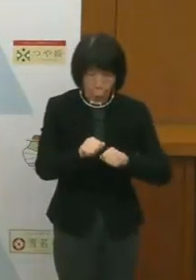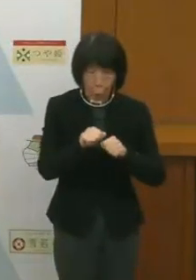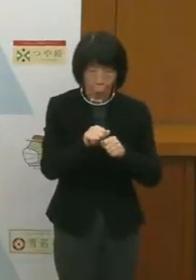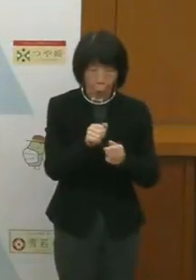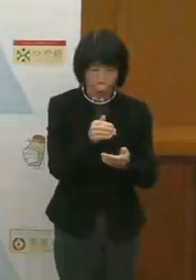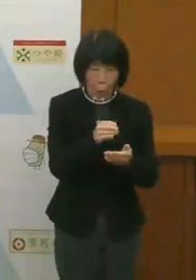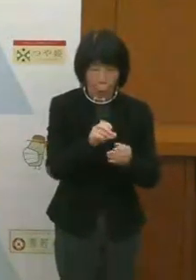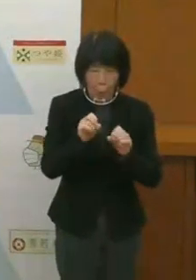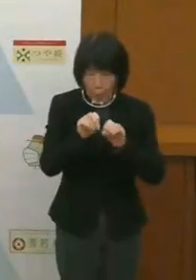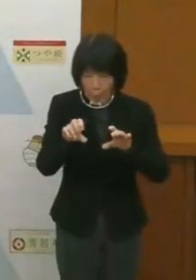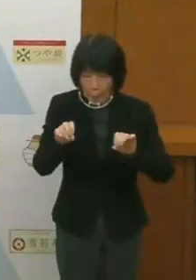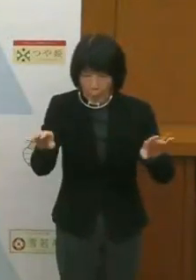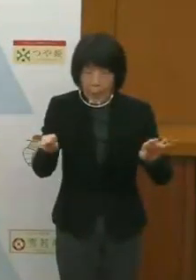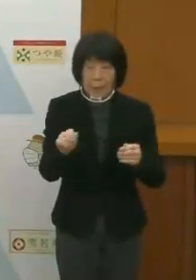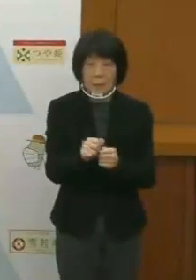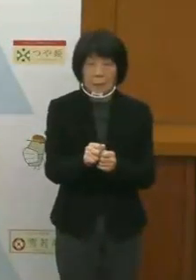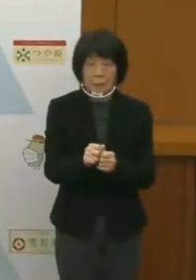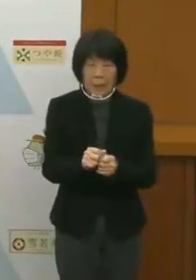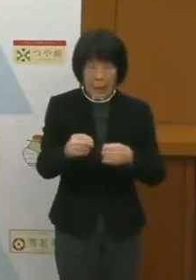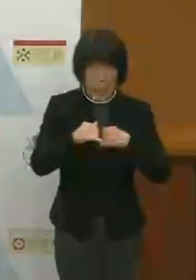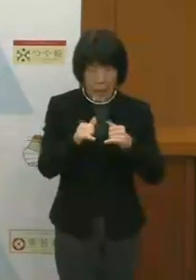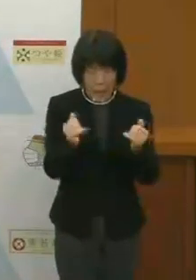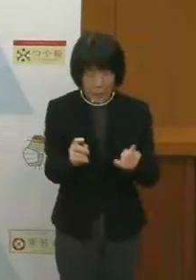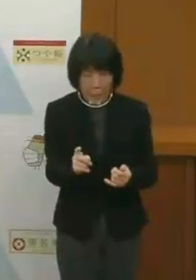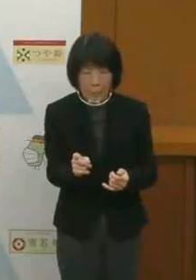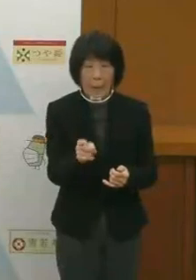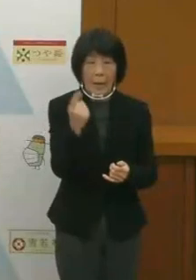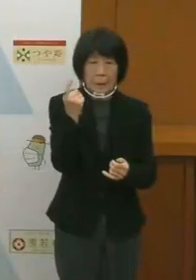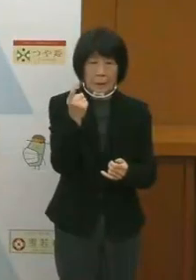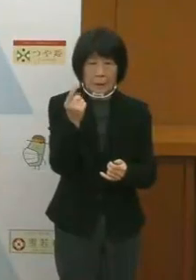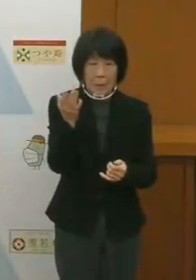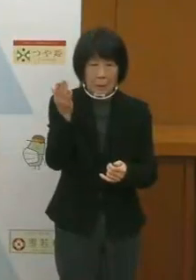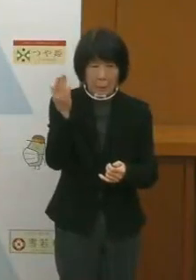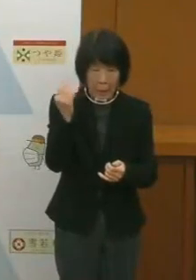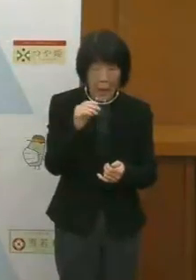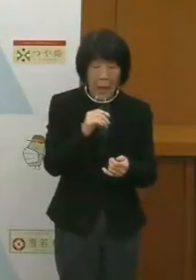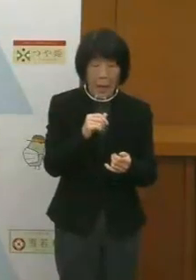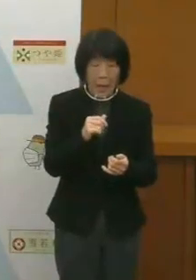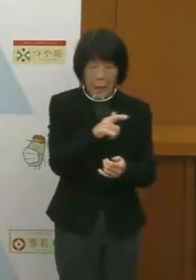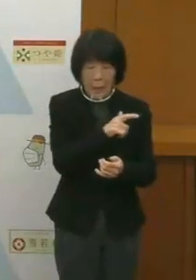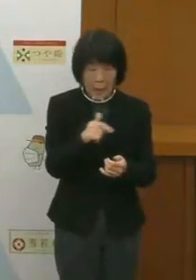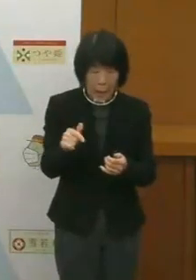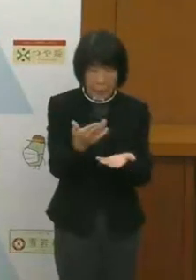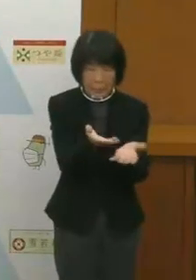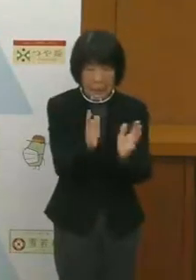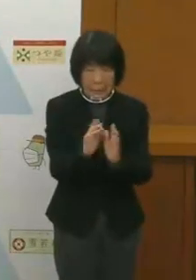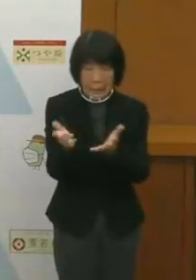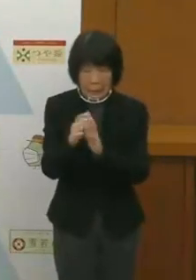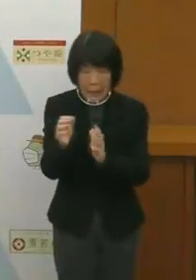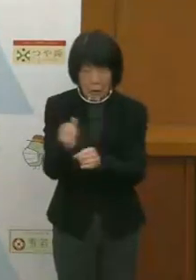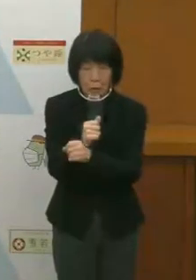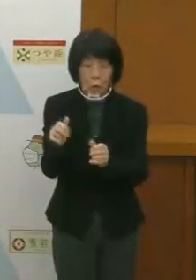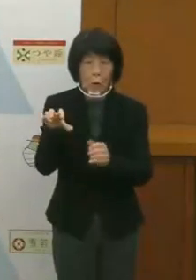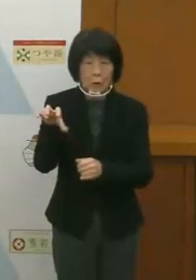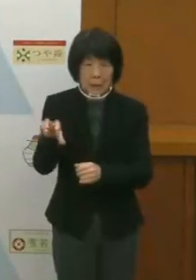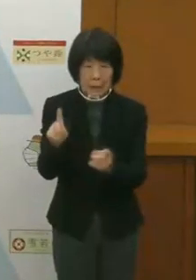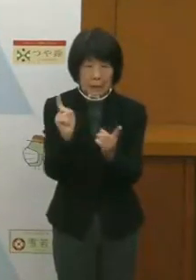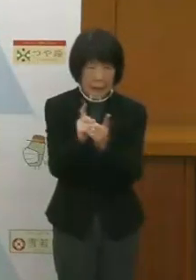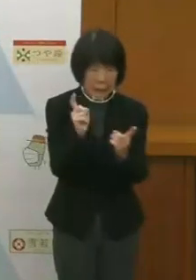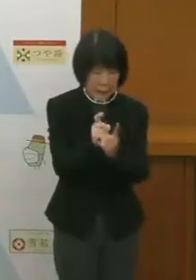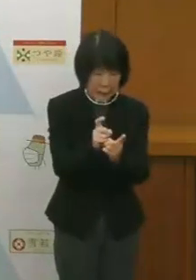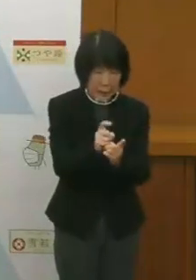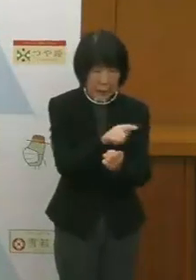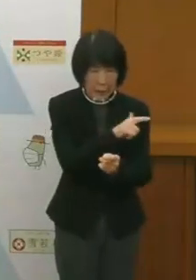感染が発生した施設と同様の業界 団体及び事業者に対しガイド